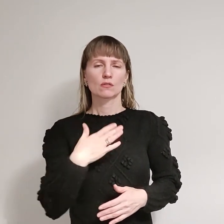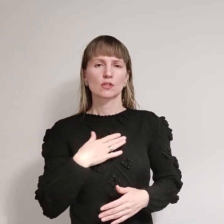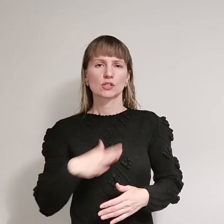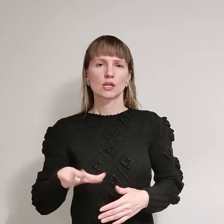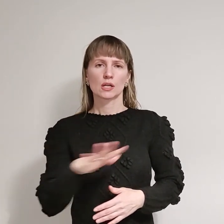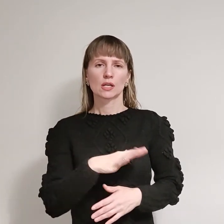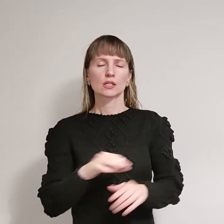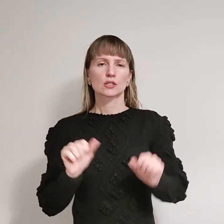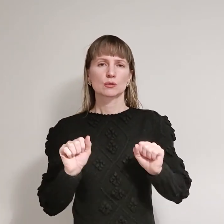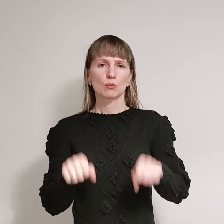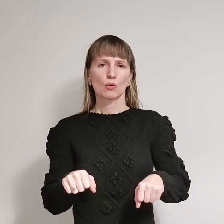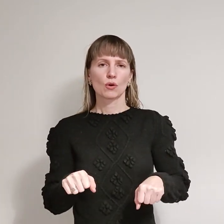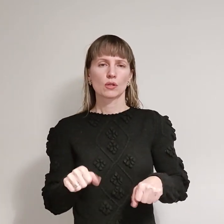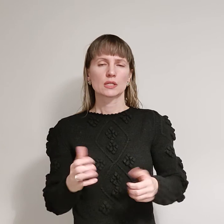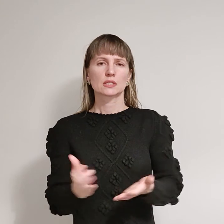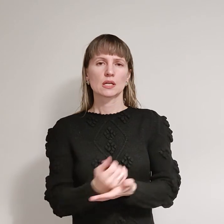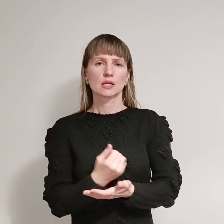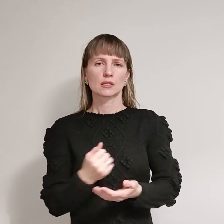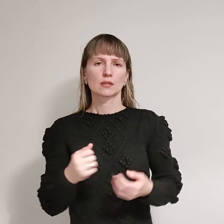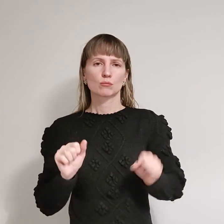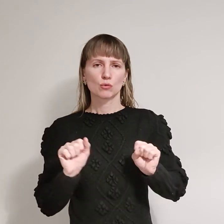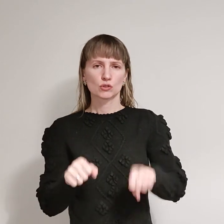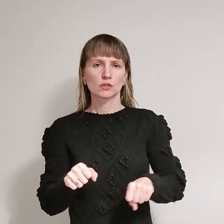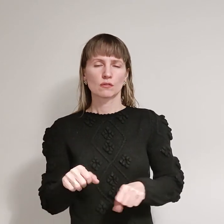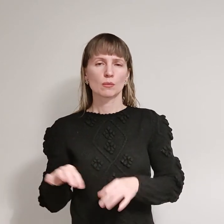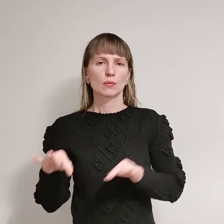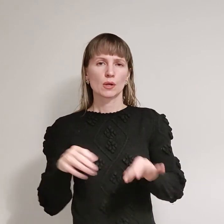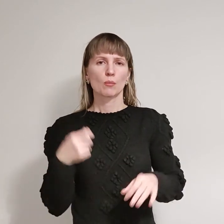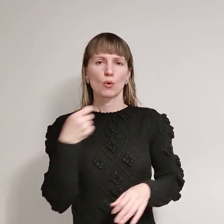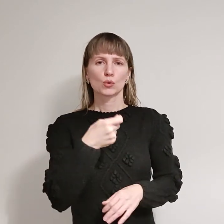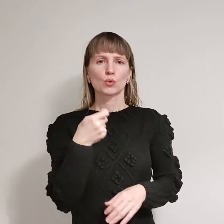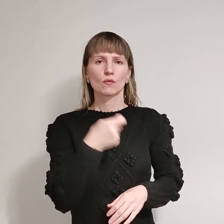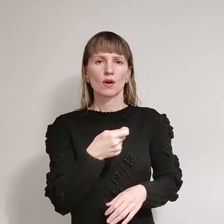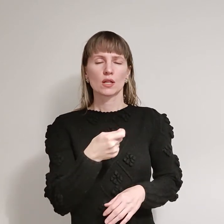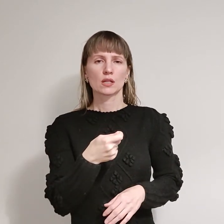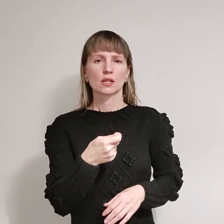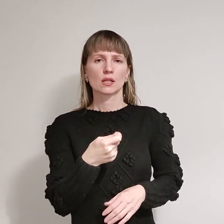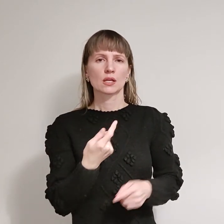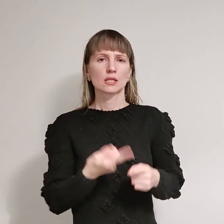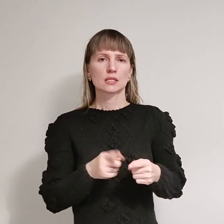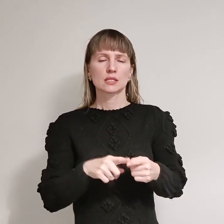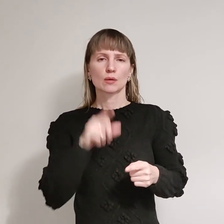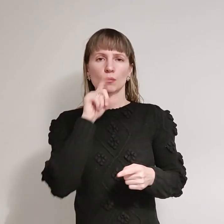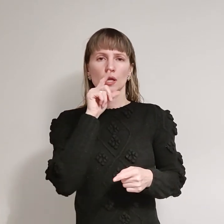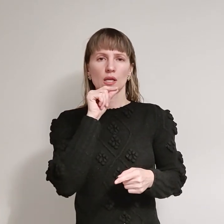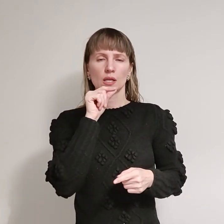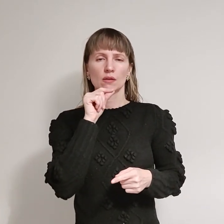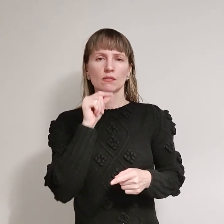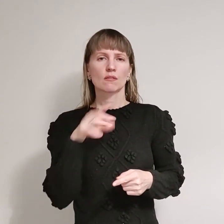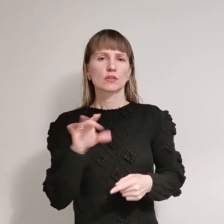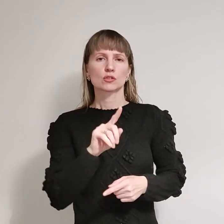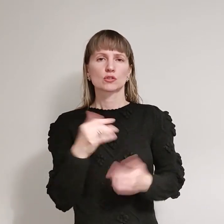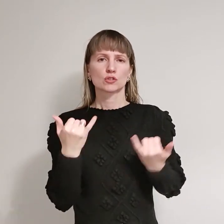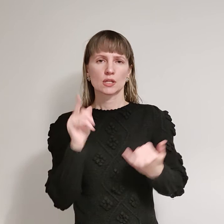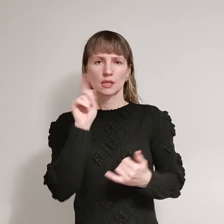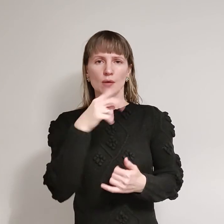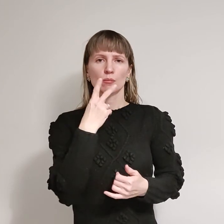змогли знайти можливість приїхати, погодувати цих птахів. Тобто все, що ви зараз там бачили, вся ця